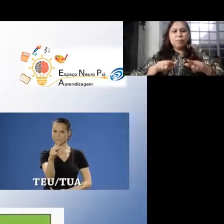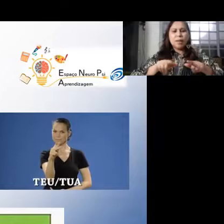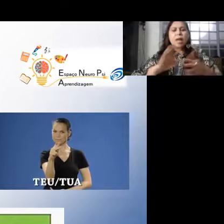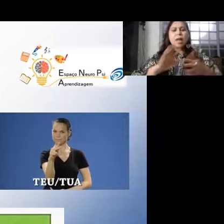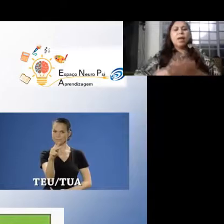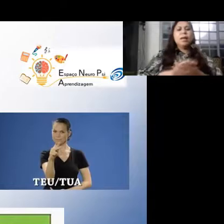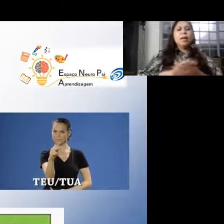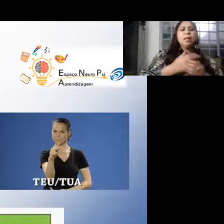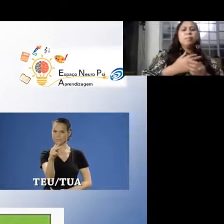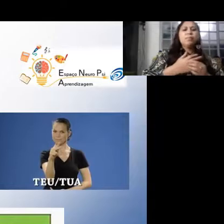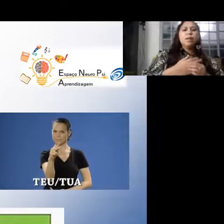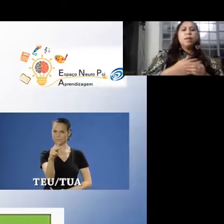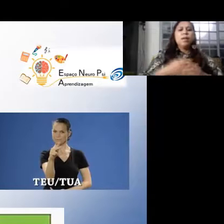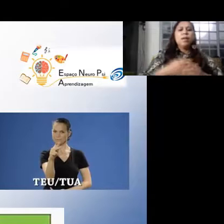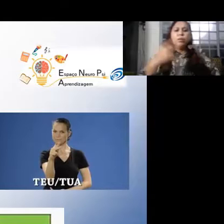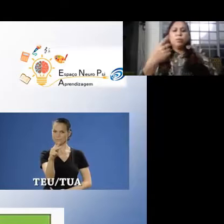E